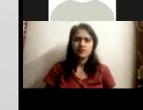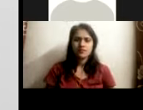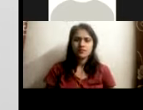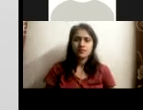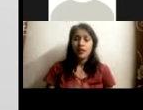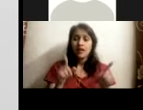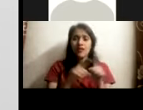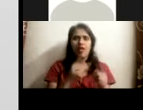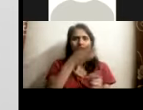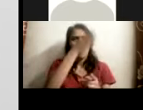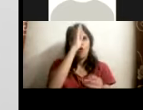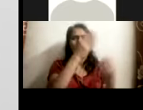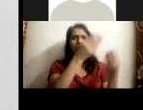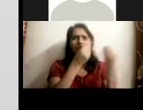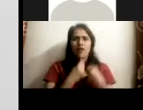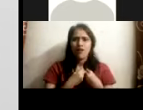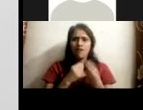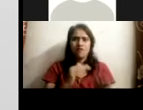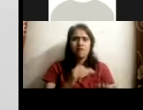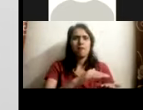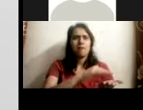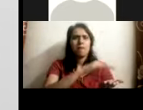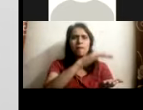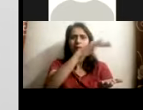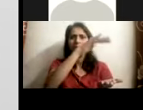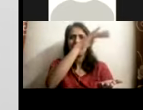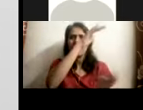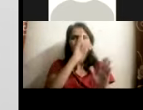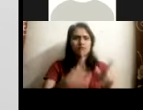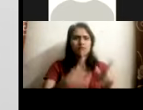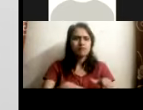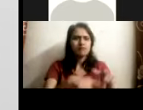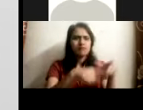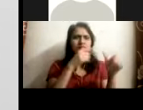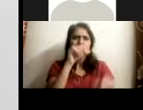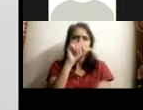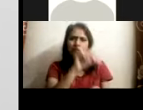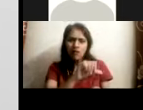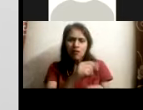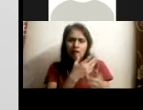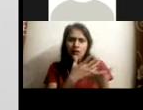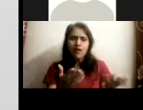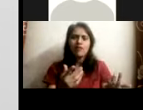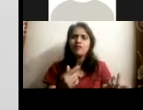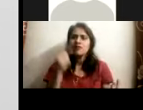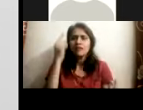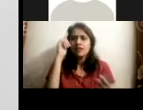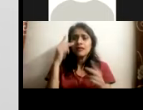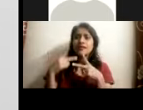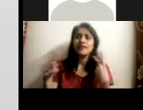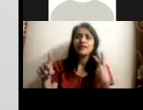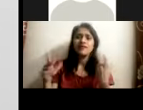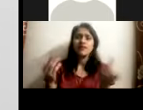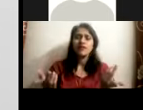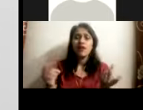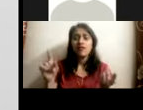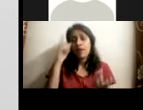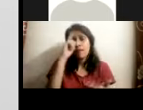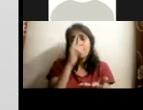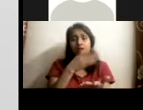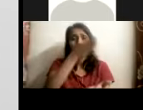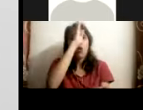gift, जो maybe बढ़ रहा है because उसमें पानी दे रहा है, maybe there's some divine intervention for its